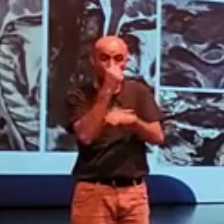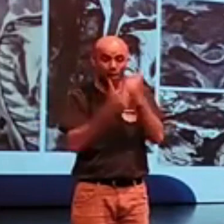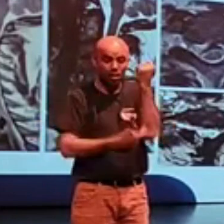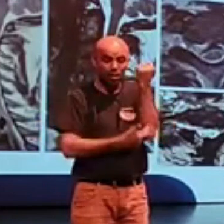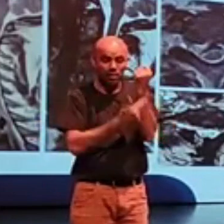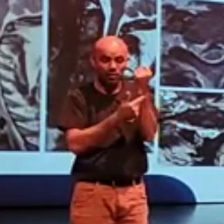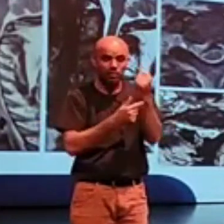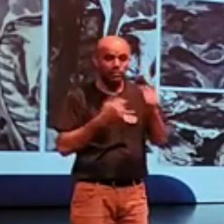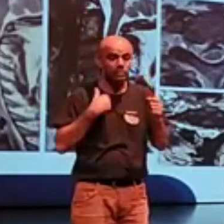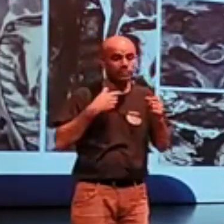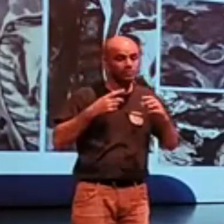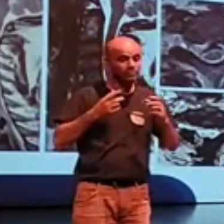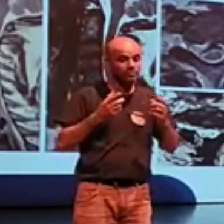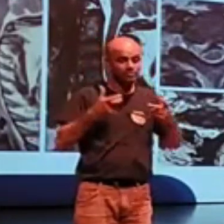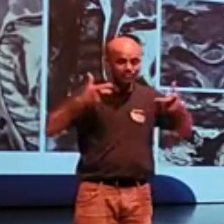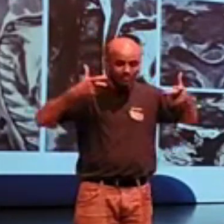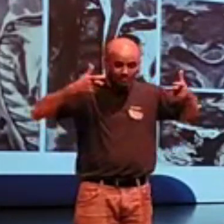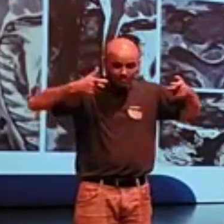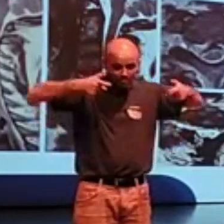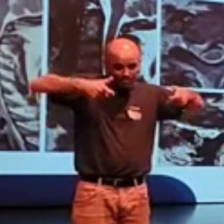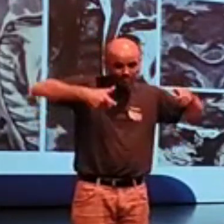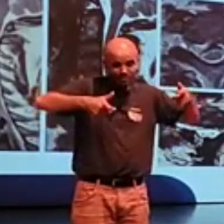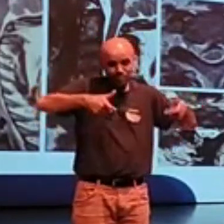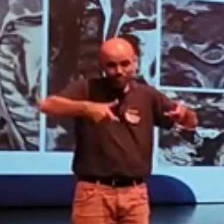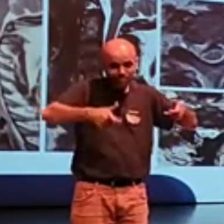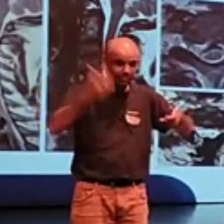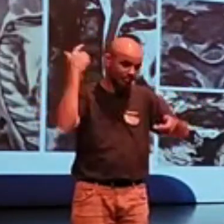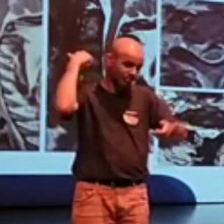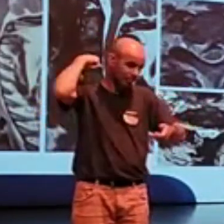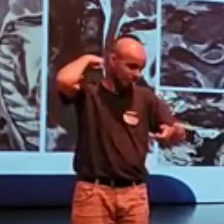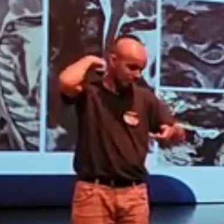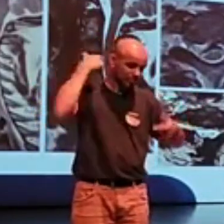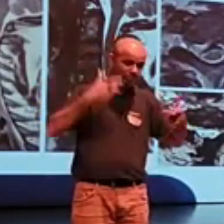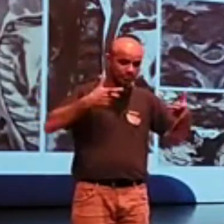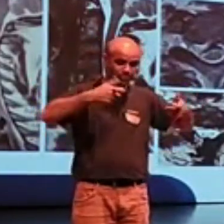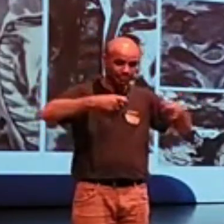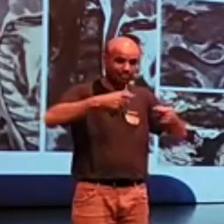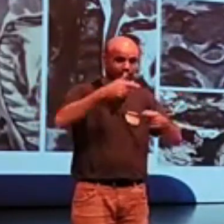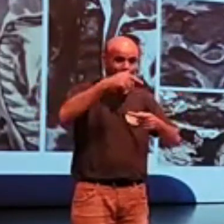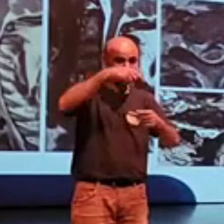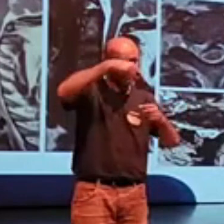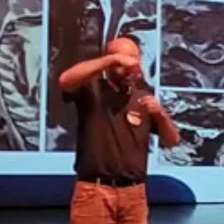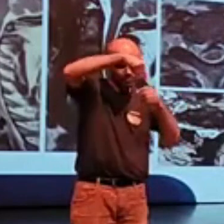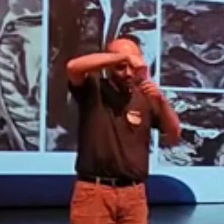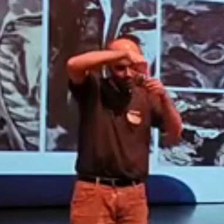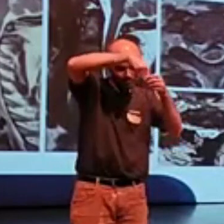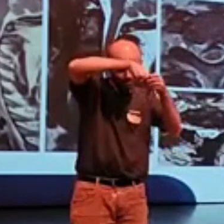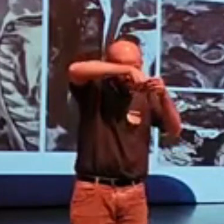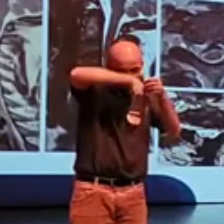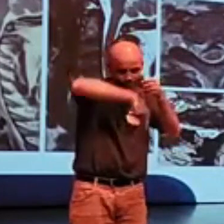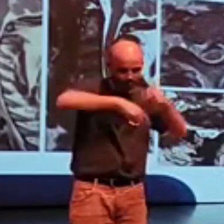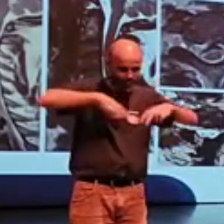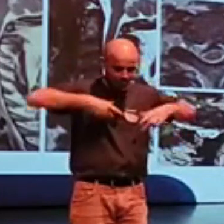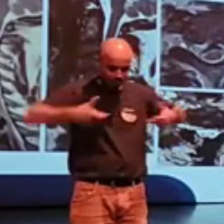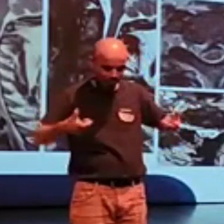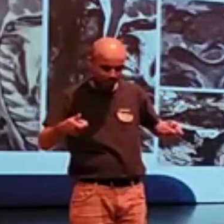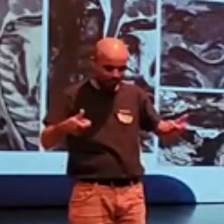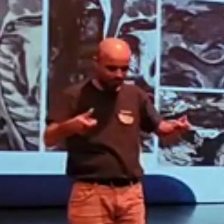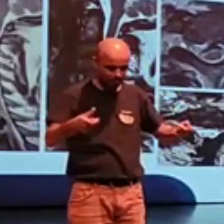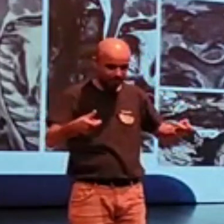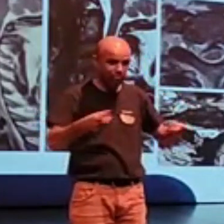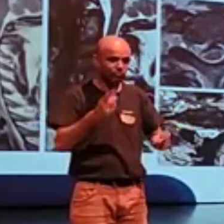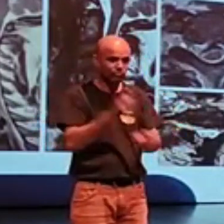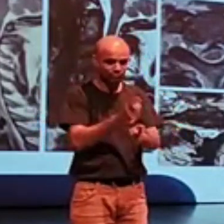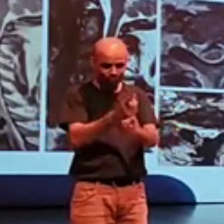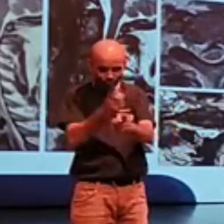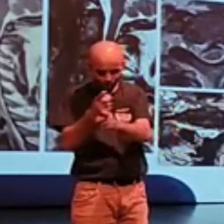propusemos uma cirurgia por via endoscópica, pela região posterior, 7 milímetros de acesso, conseguimos tratar, retirar a ressonância pré